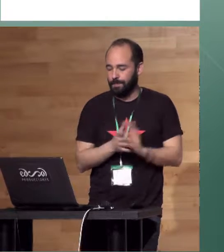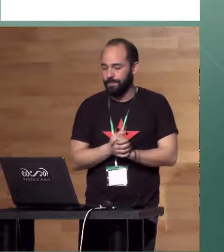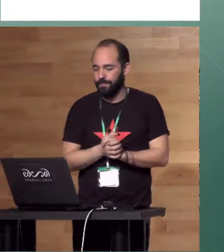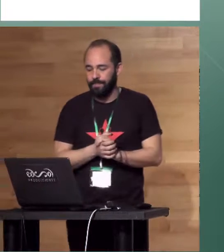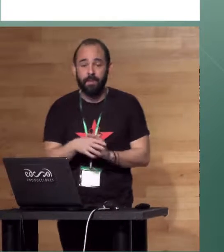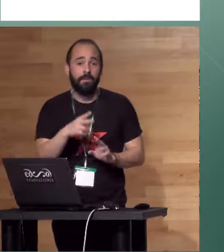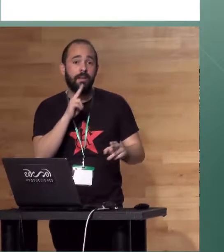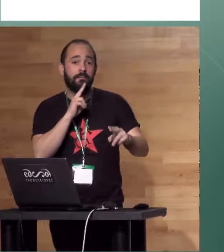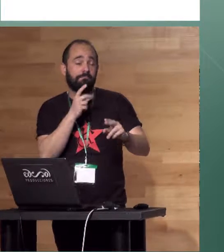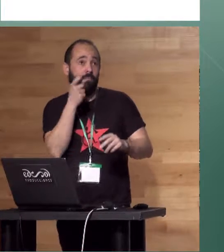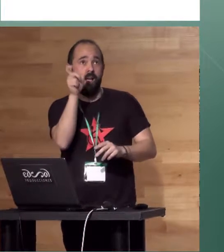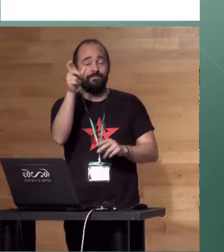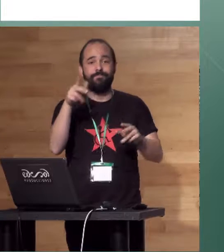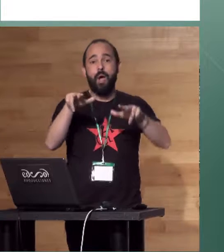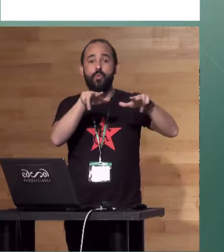imágenes.